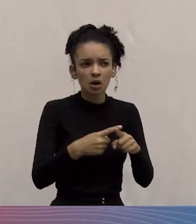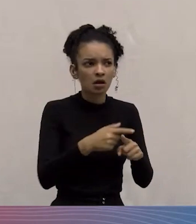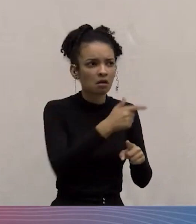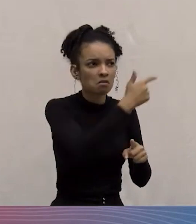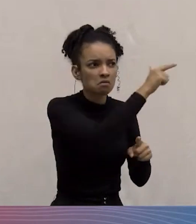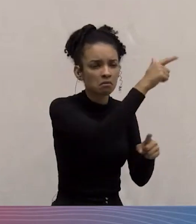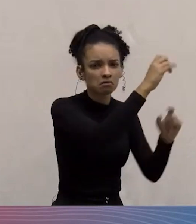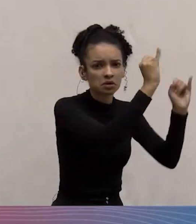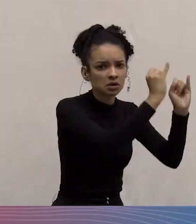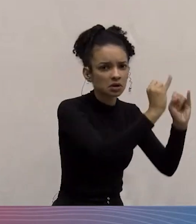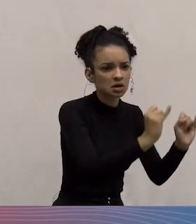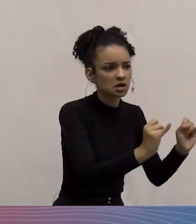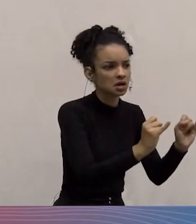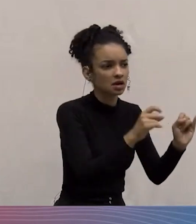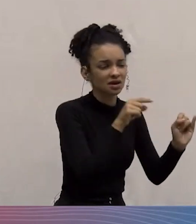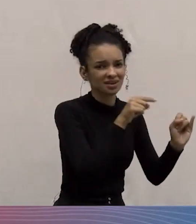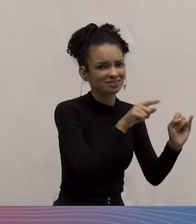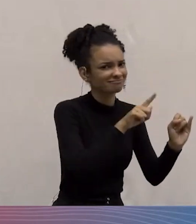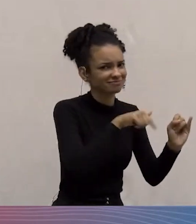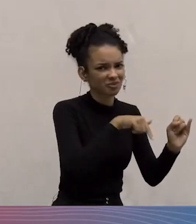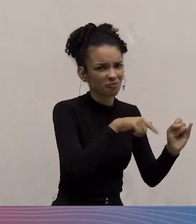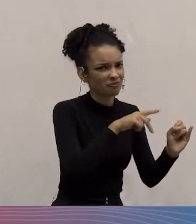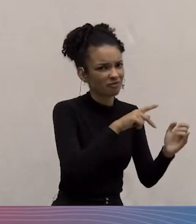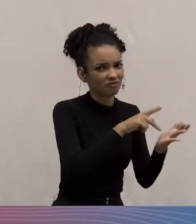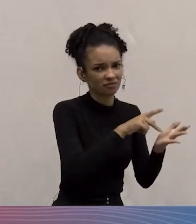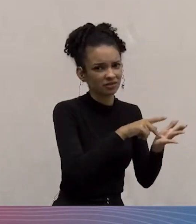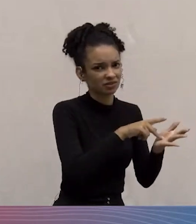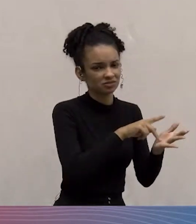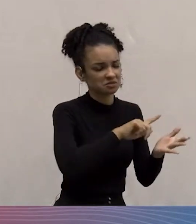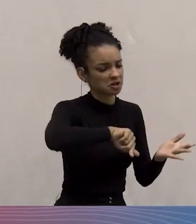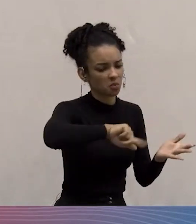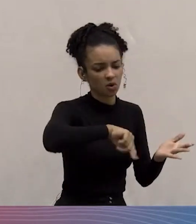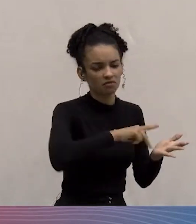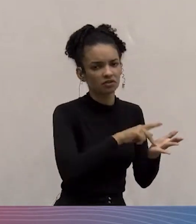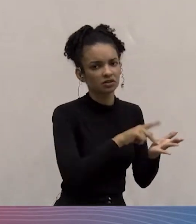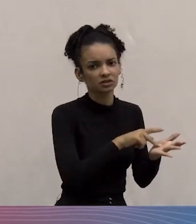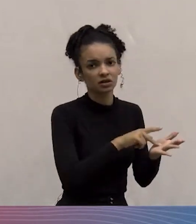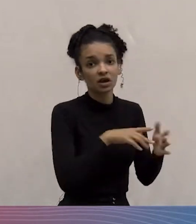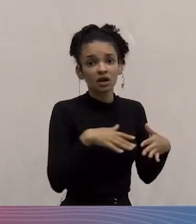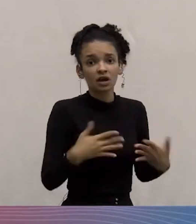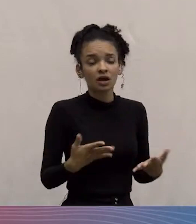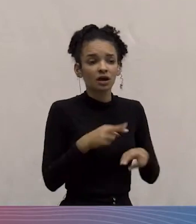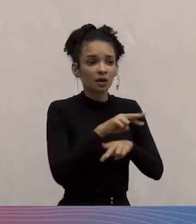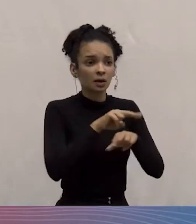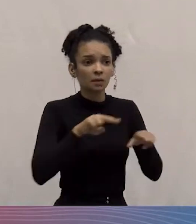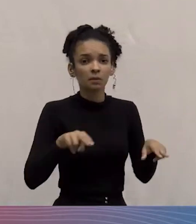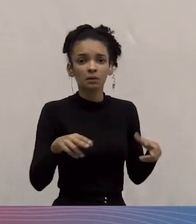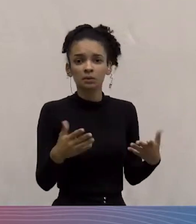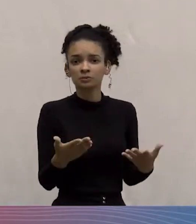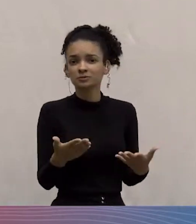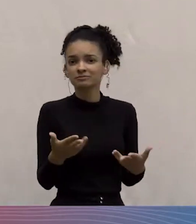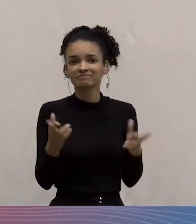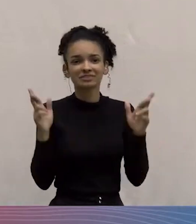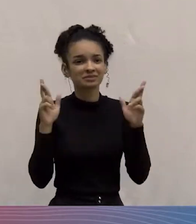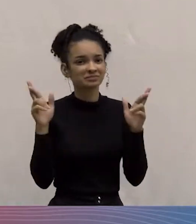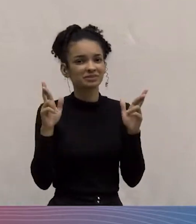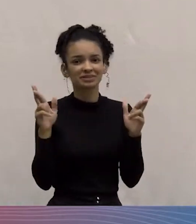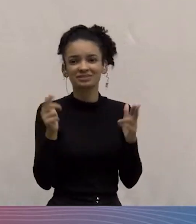que adoravam não eram o Deus verdadeiro. E assim, irmãos, não tinham